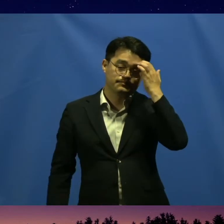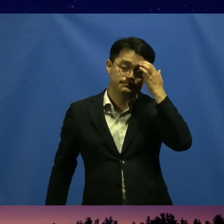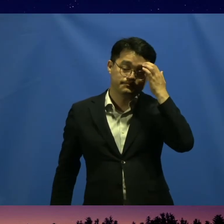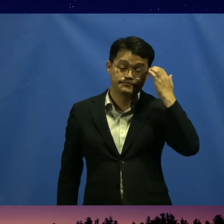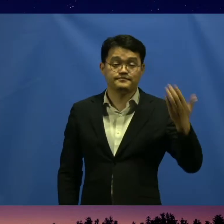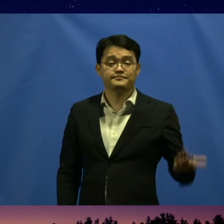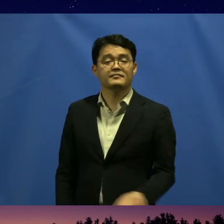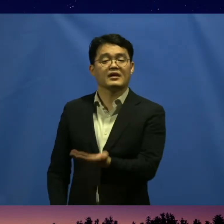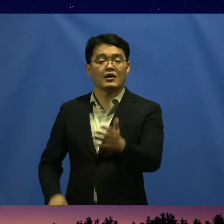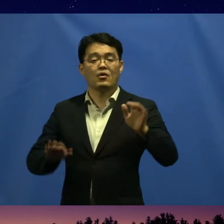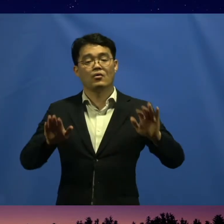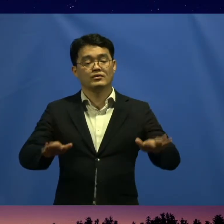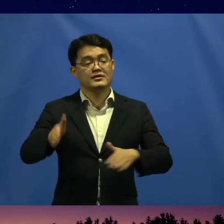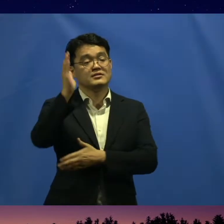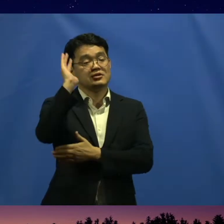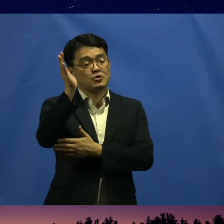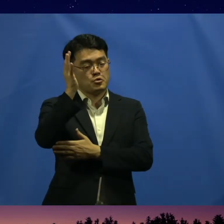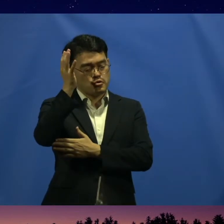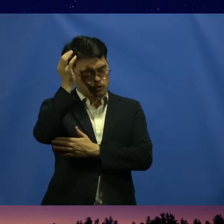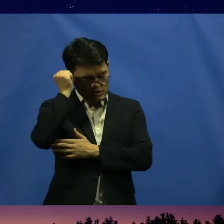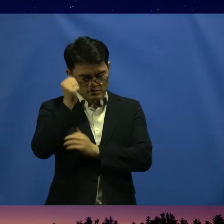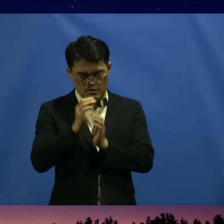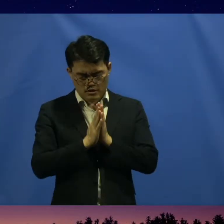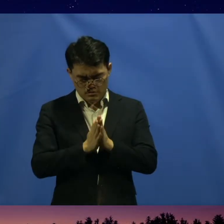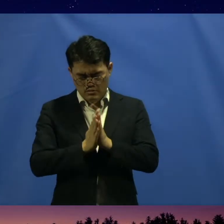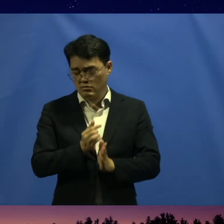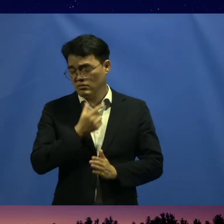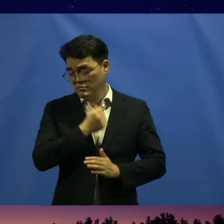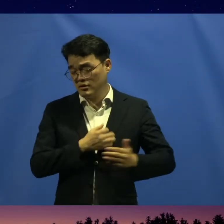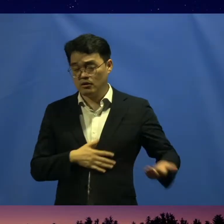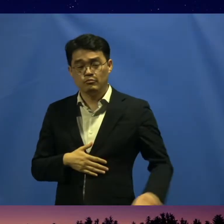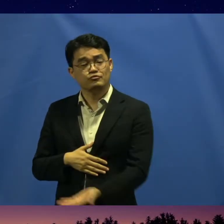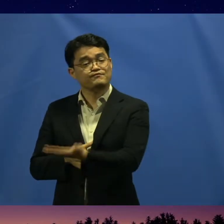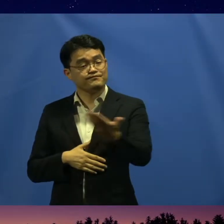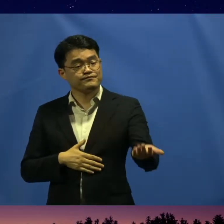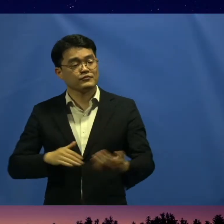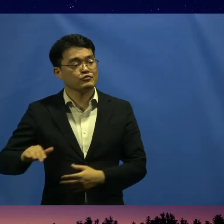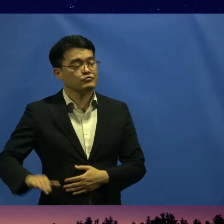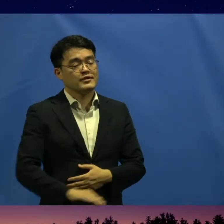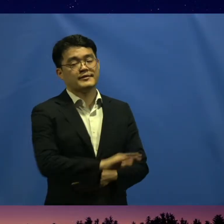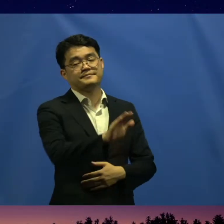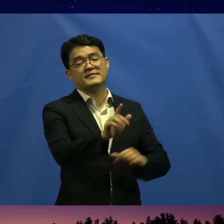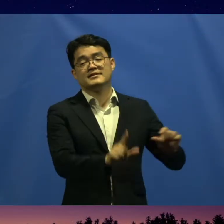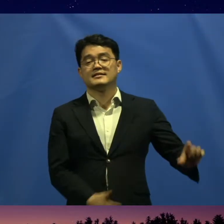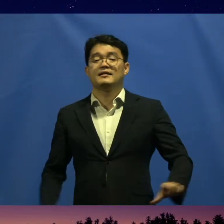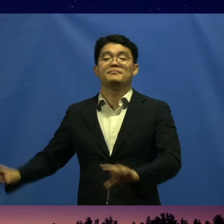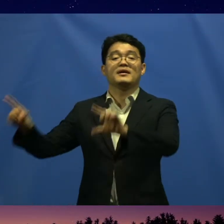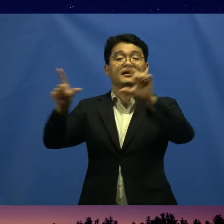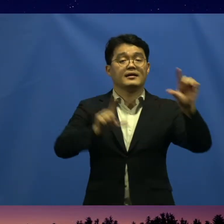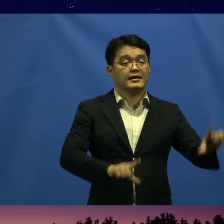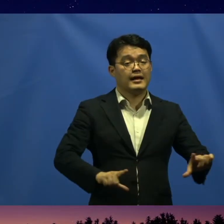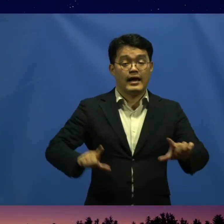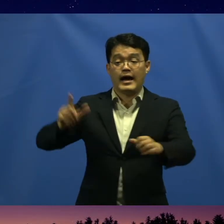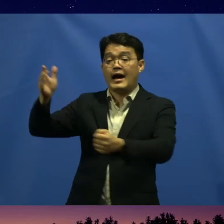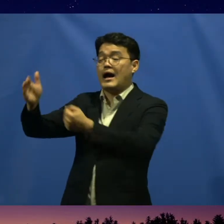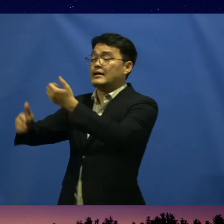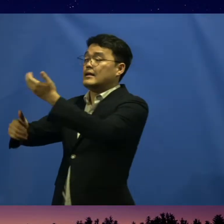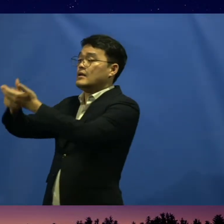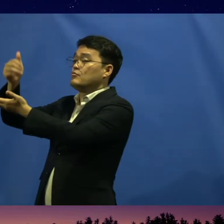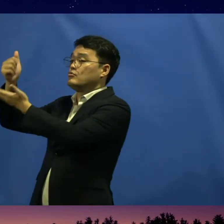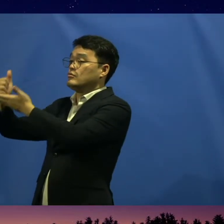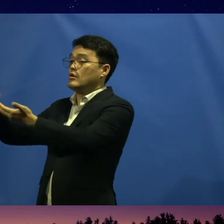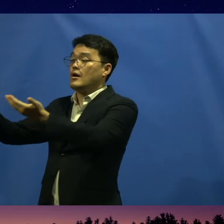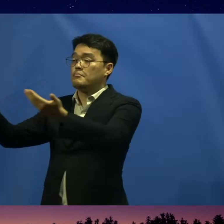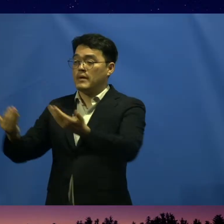오늘 말씀을 생각하면서 기도하는 시간을 갖겠습니다. 여러분, 우리의 삶에 하나님으로부터 받은